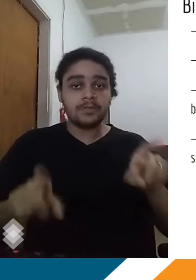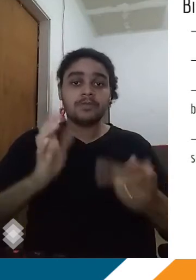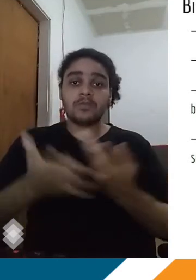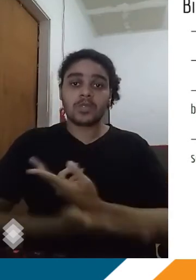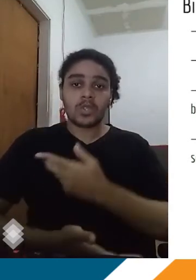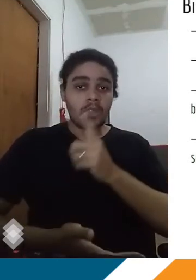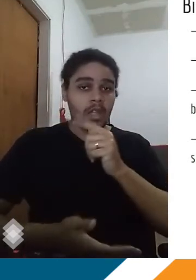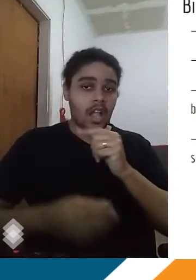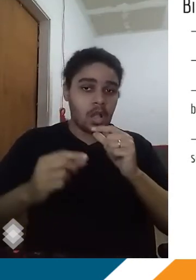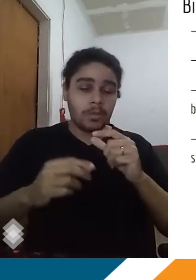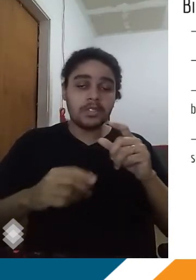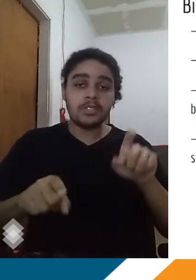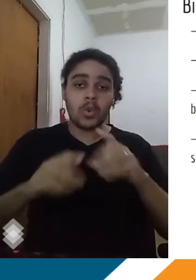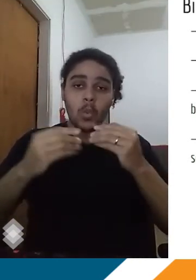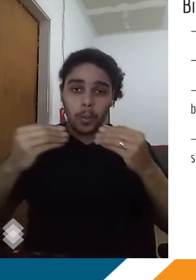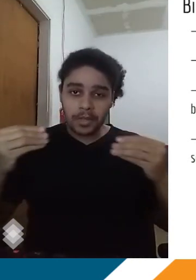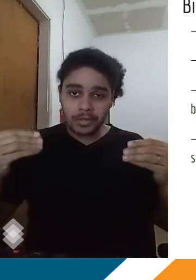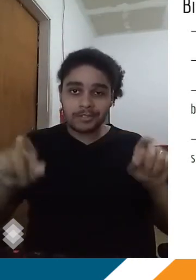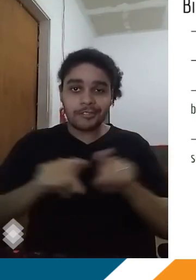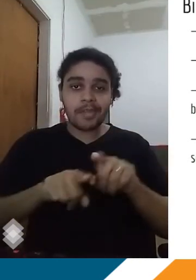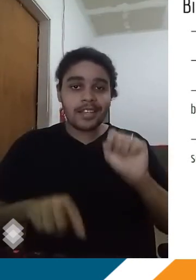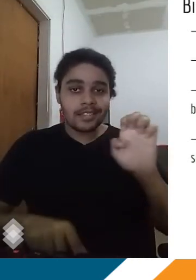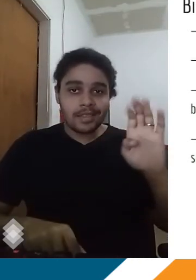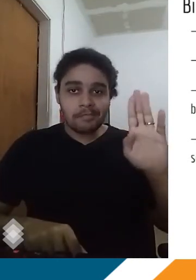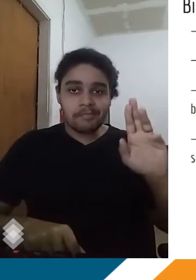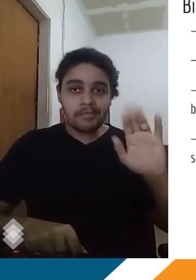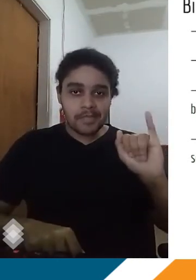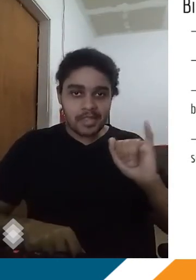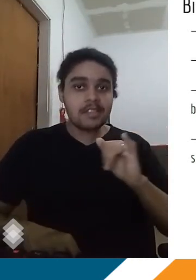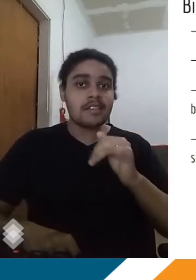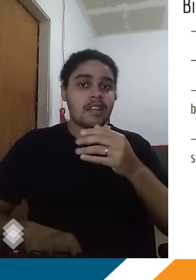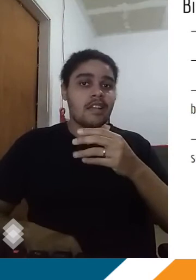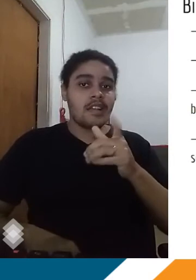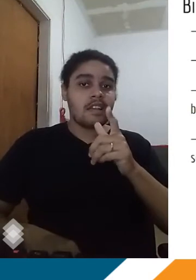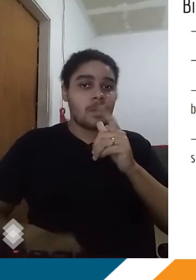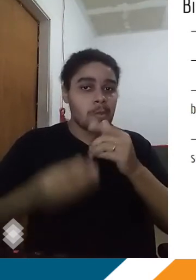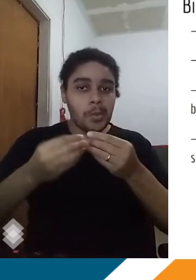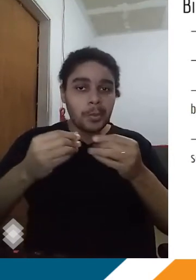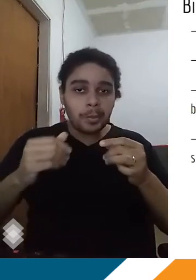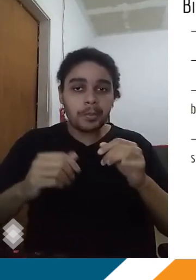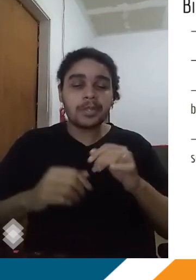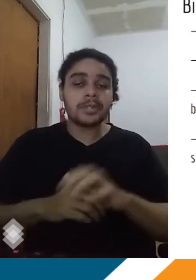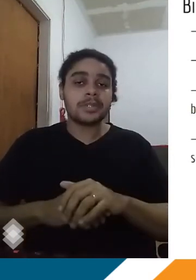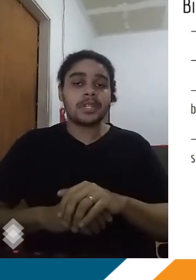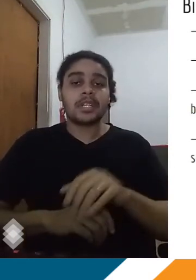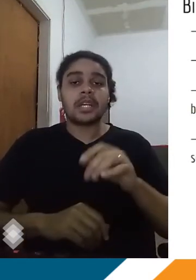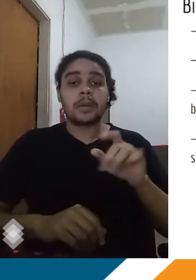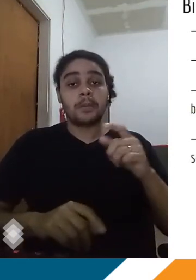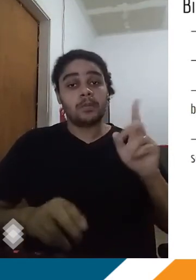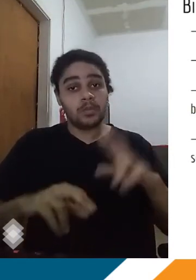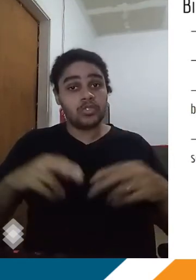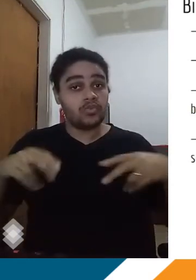úmidos e semi-úmidos, por conta de fatores humanos. A gente vai citar 2 deles, né?